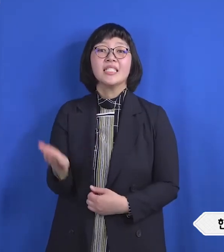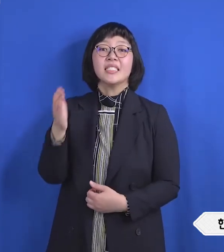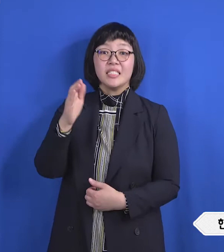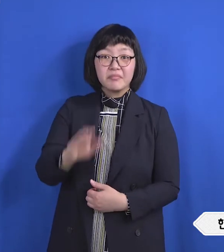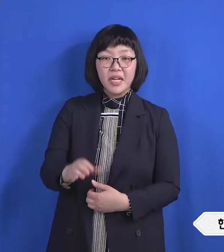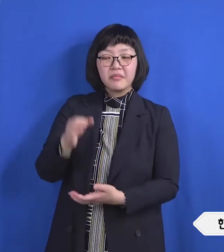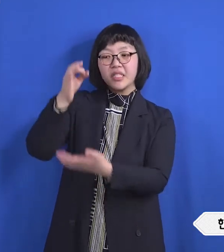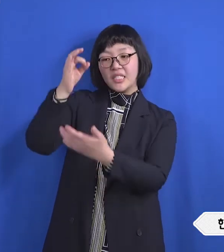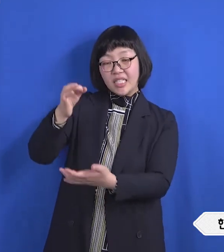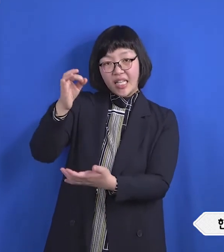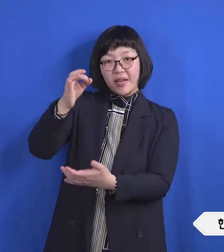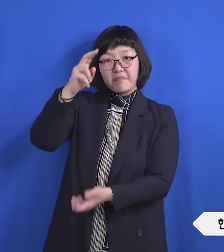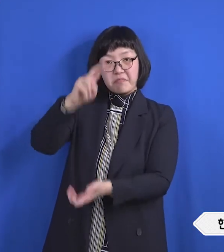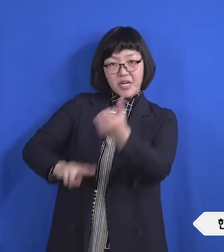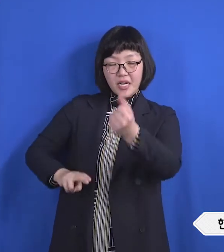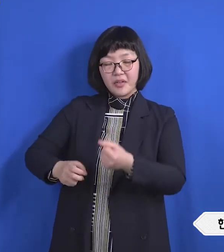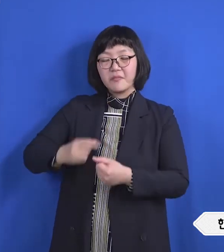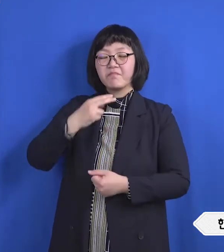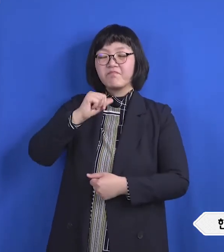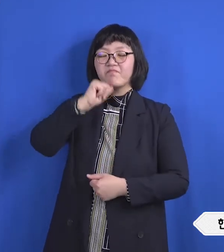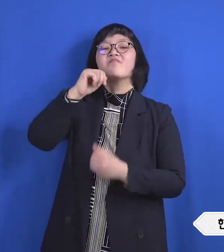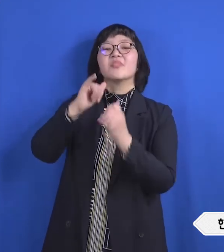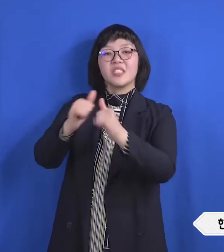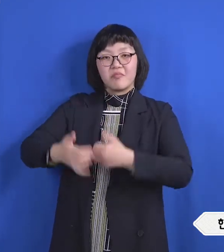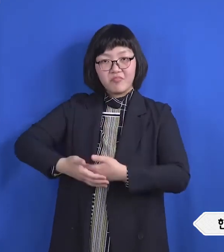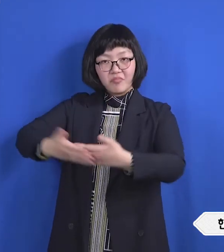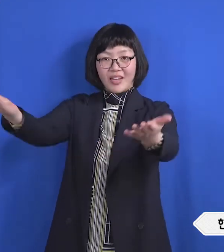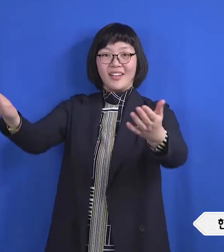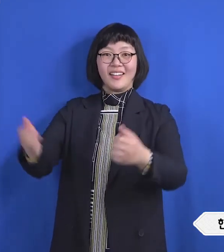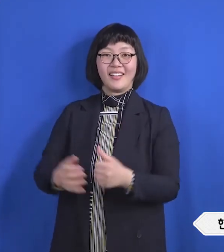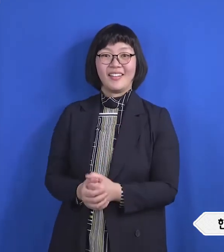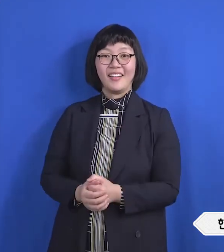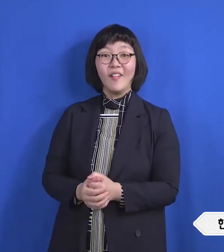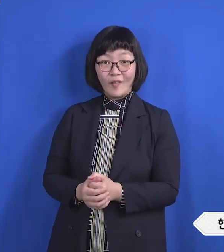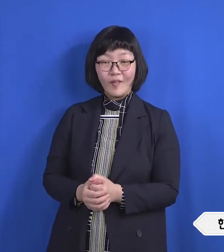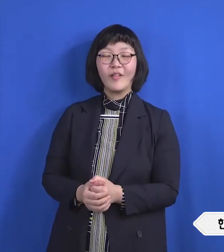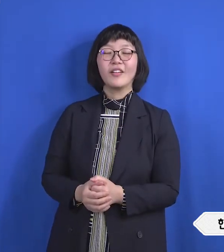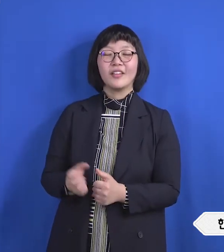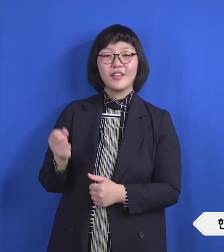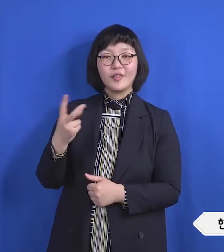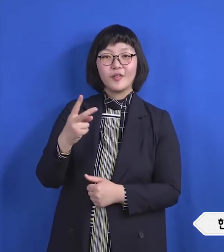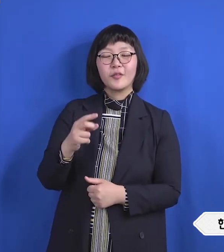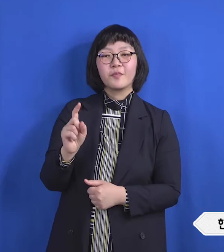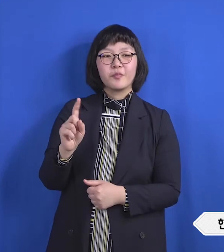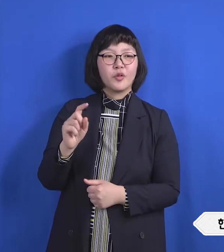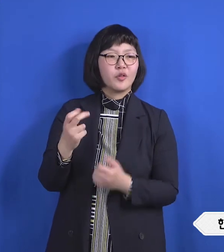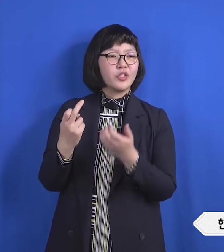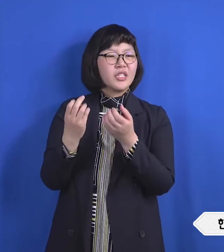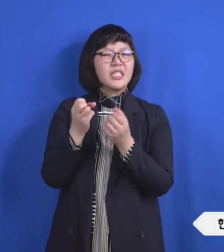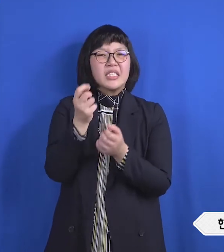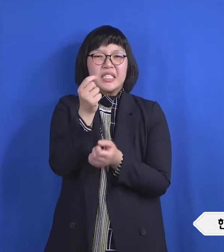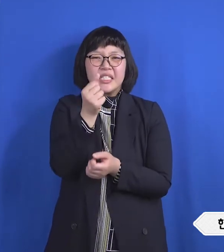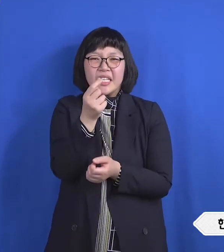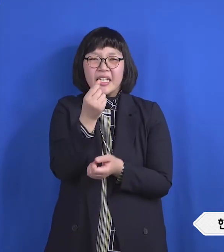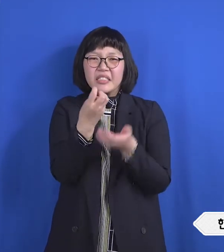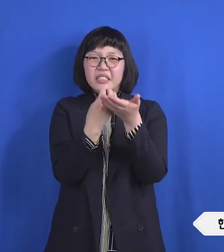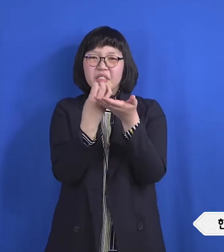가난한 사람들에게 다 주어버리고 자기는 하와이 군도에 속해 있는 몰로카이라는 섬으로